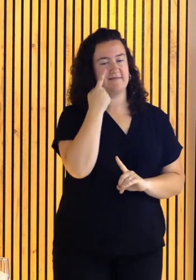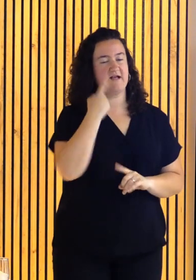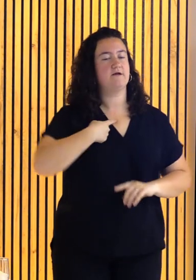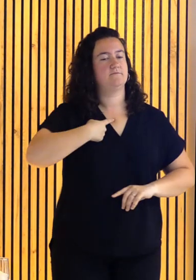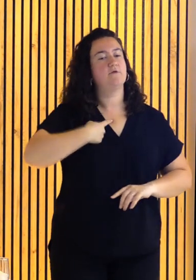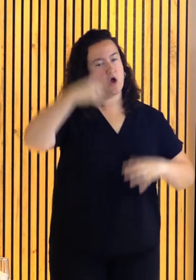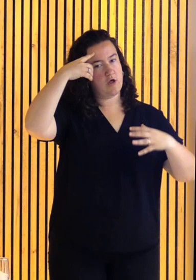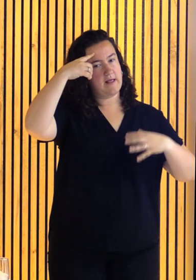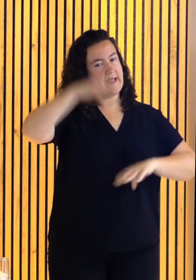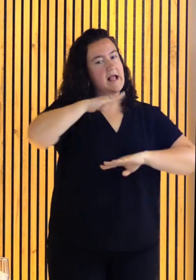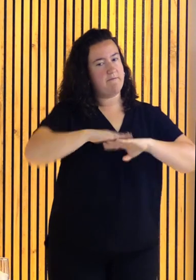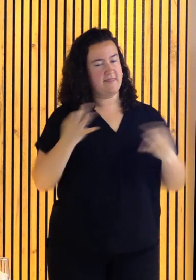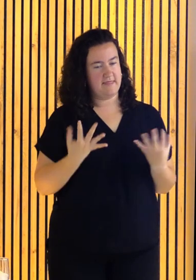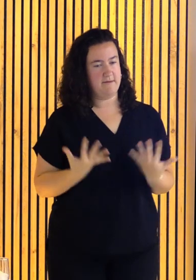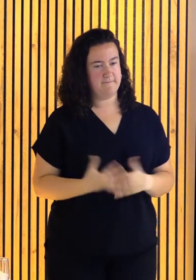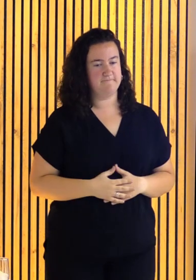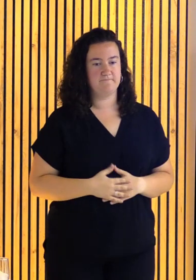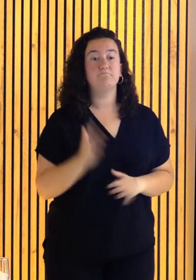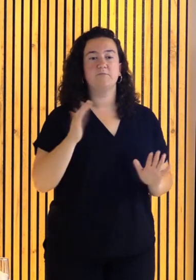Bueno, amaitzeko labur-labur,